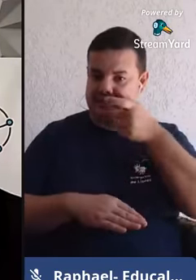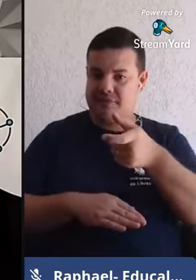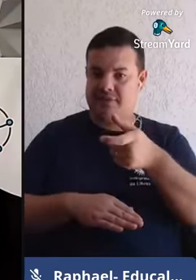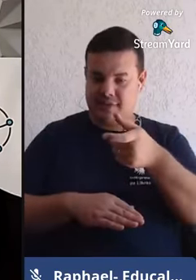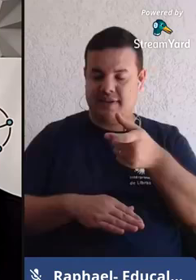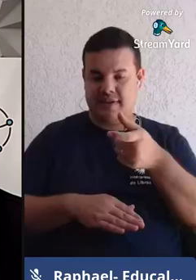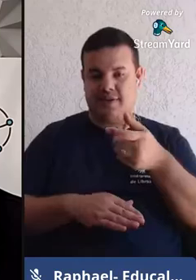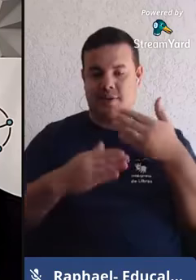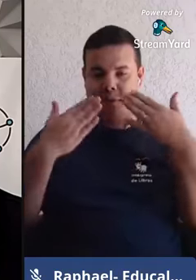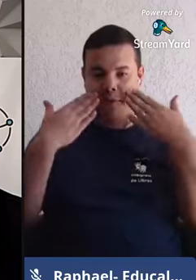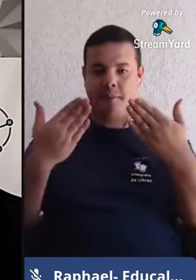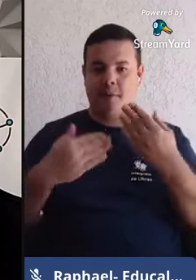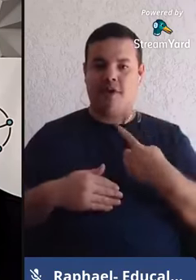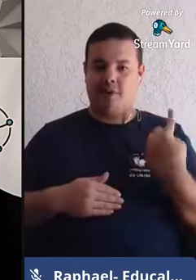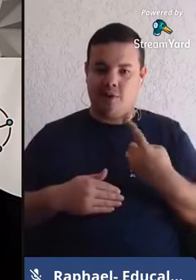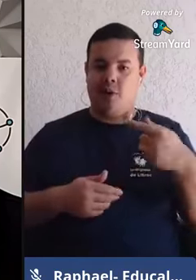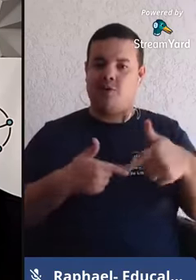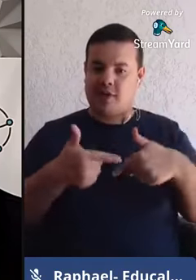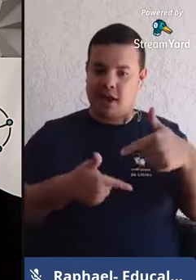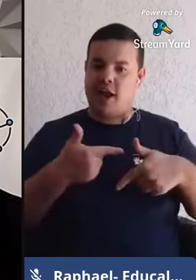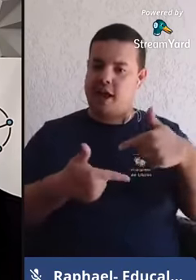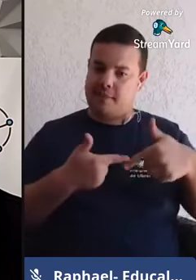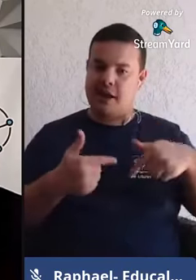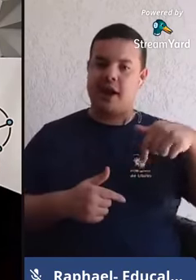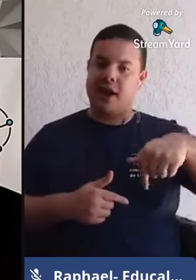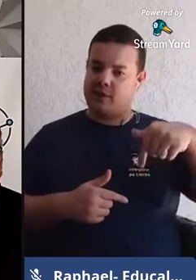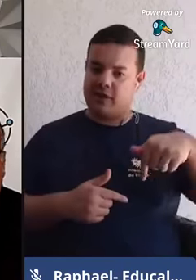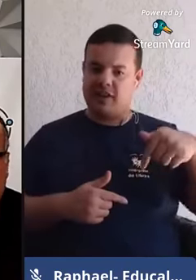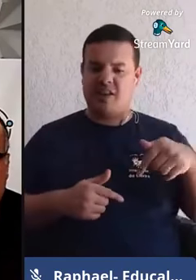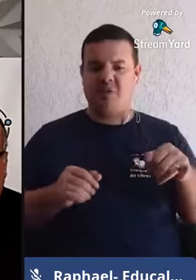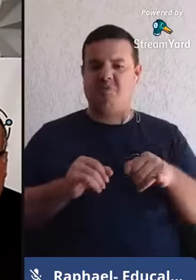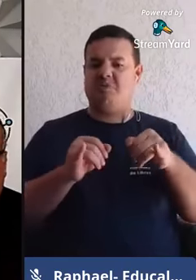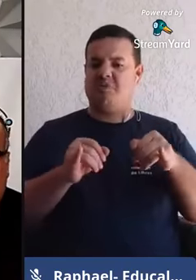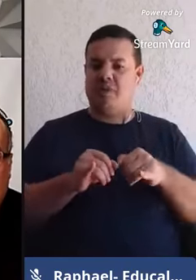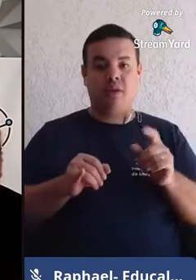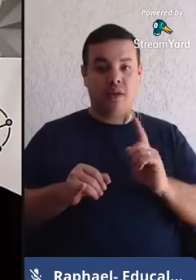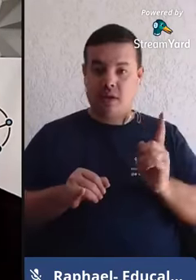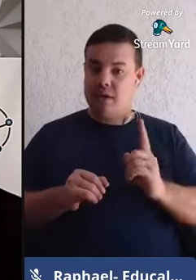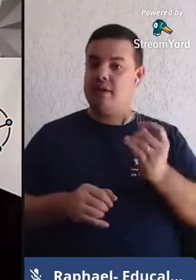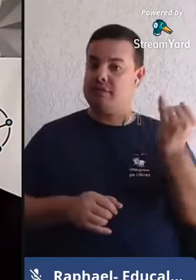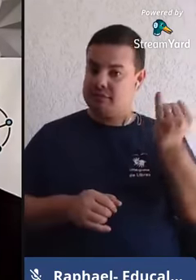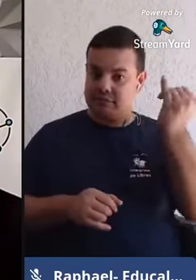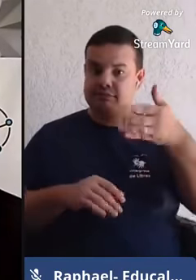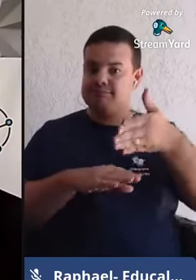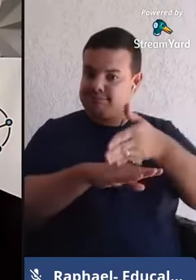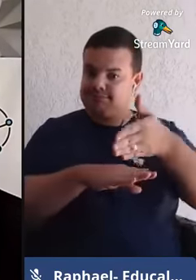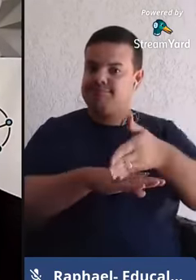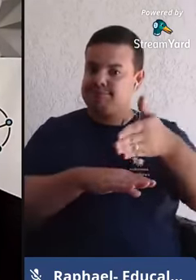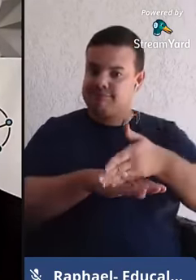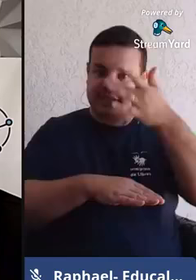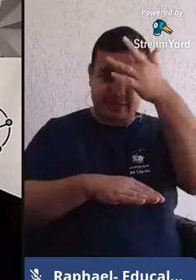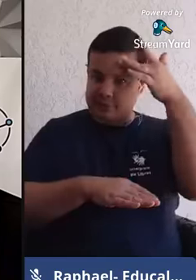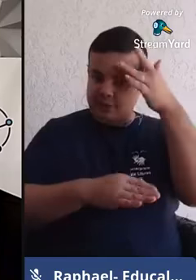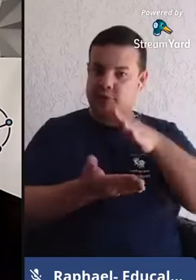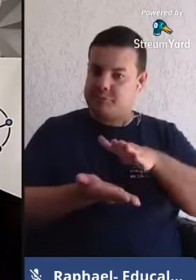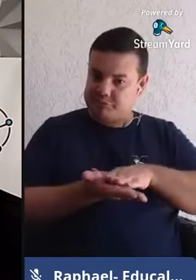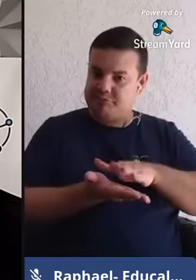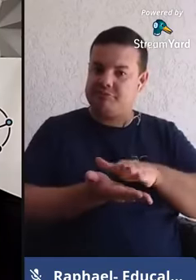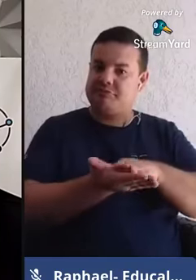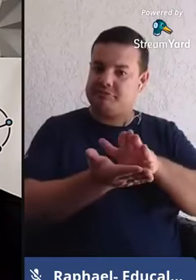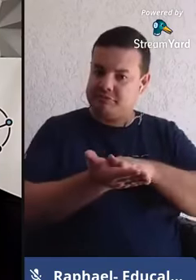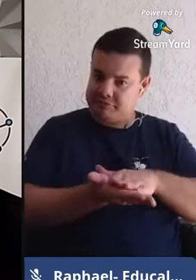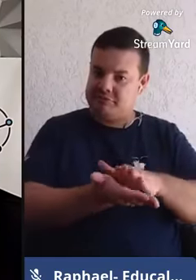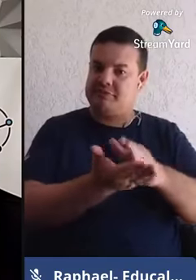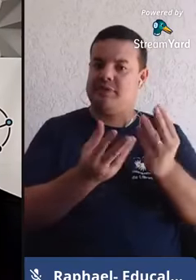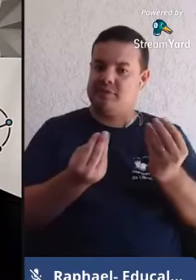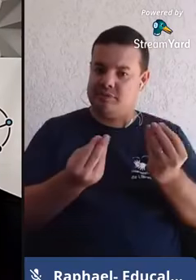nossa iniciativa aqui não está sendo em vão, né? A gente tem sido bastante elogiado. Sobe ali.